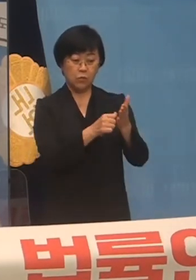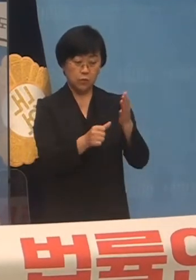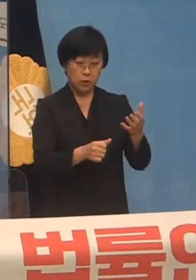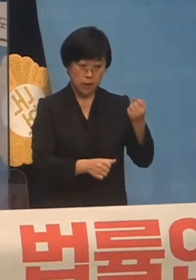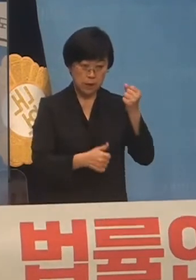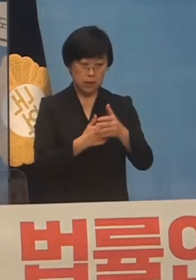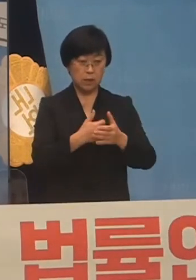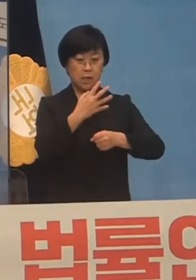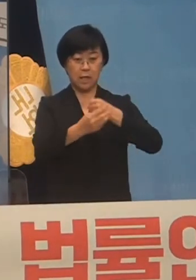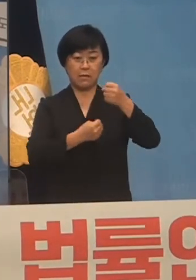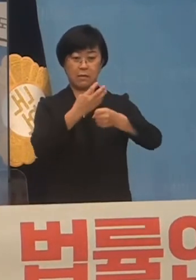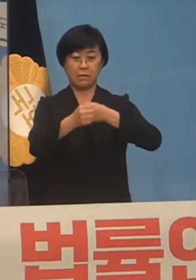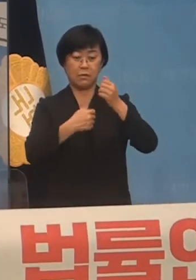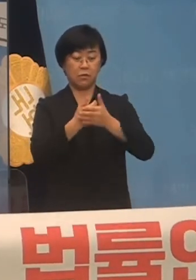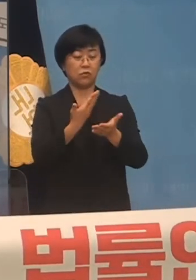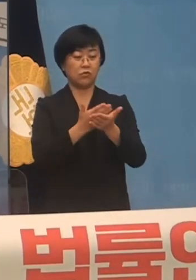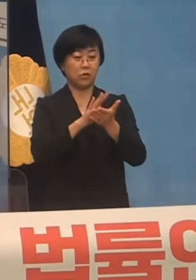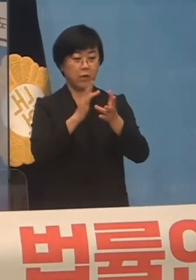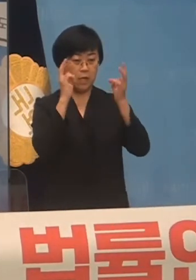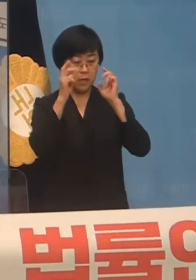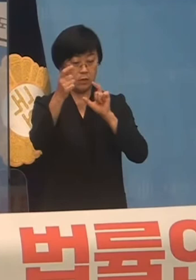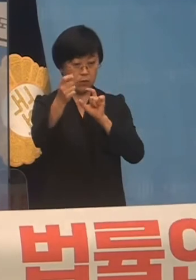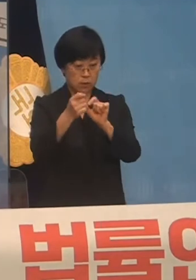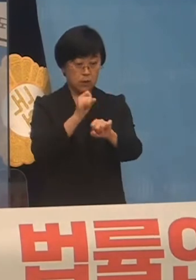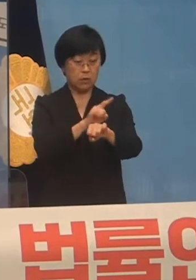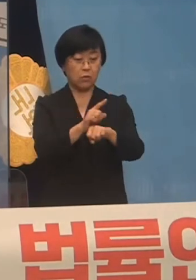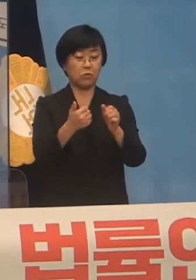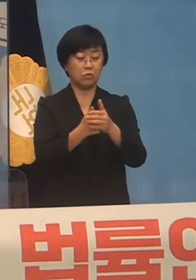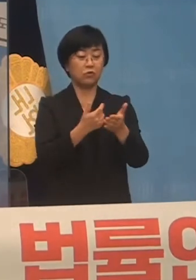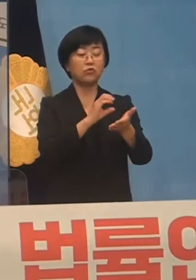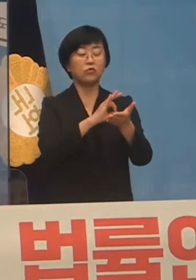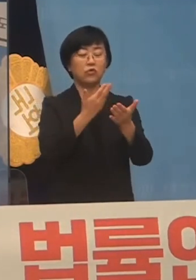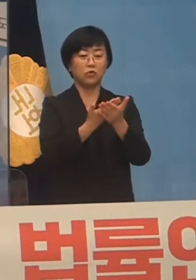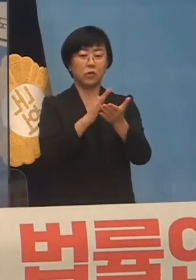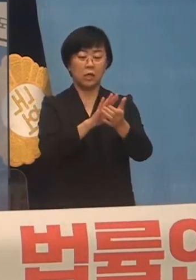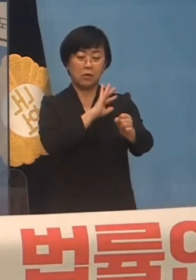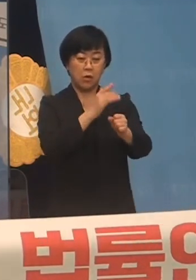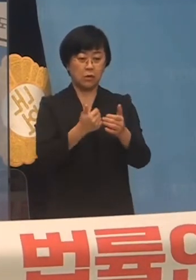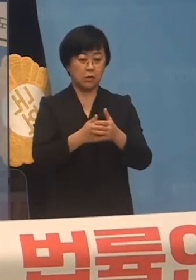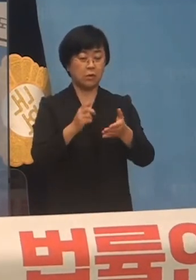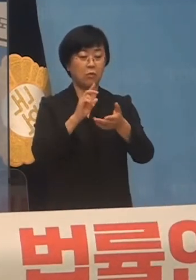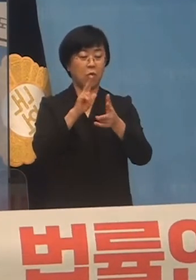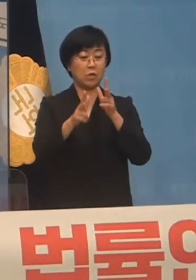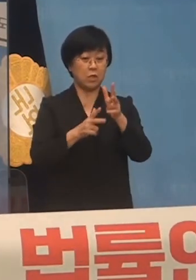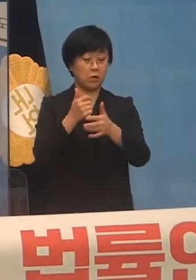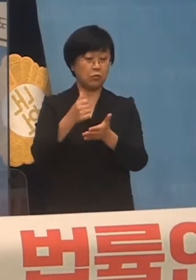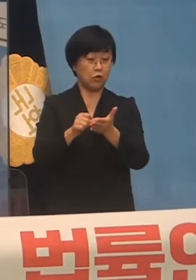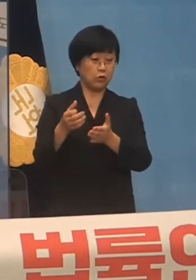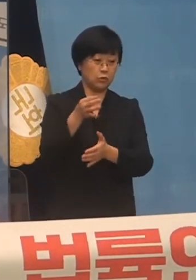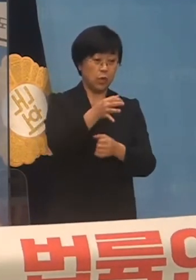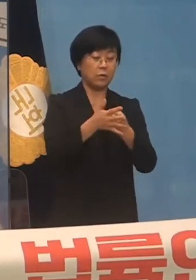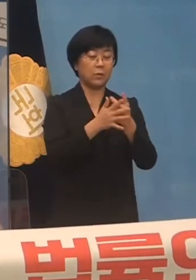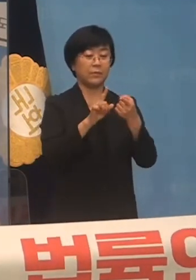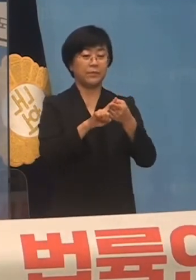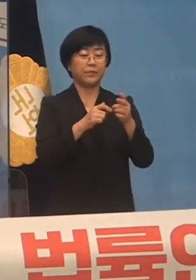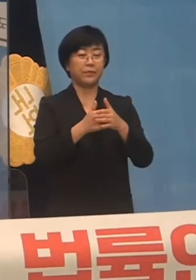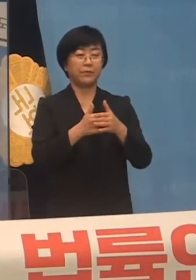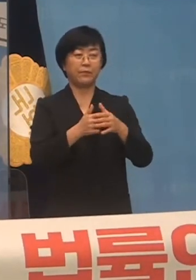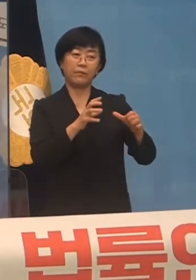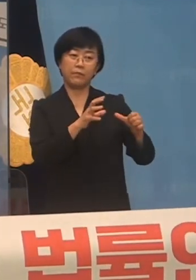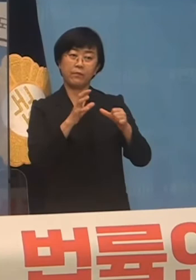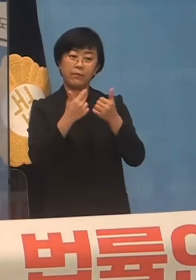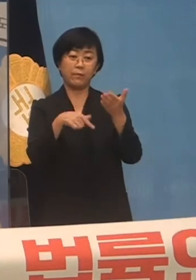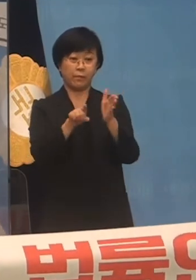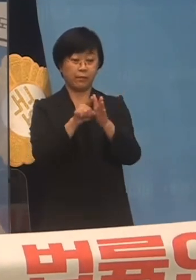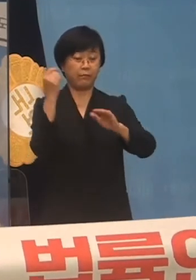보유기간 확대와 수리업체의 접근성 강화 등 소비자의 수리권 강화, 제조업체의 수리정보 제공, 제작 단계에서 수리와 재활용을